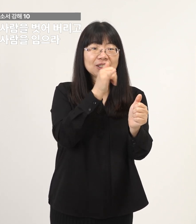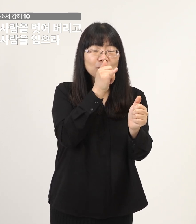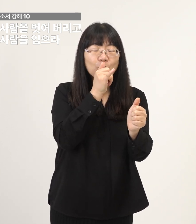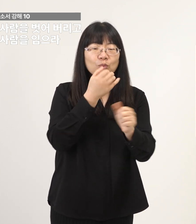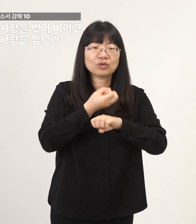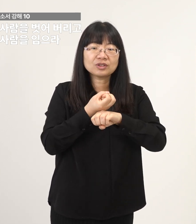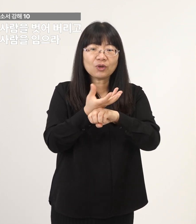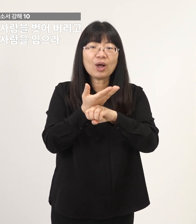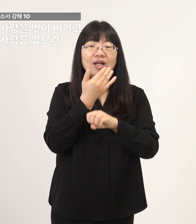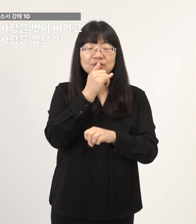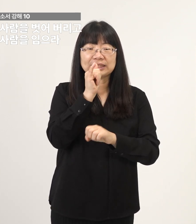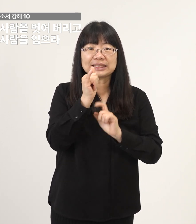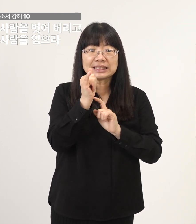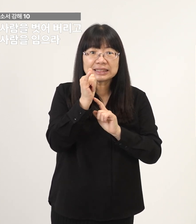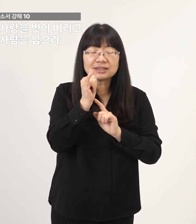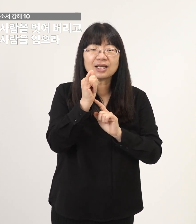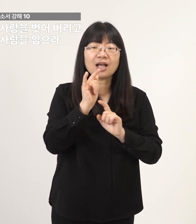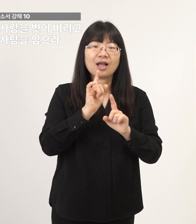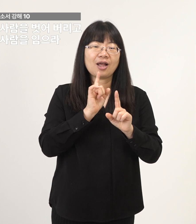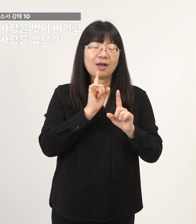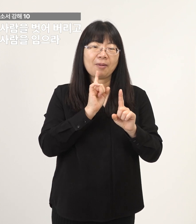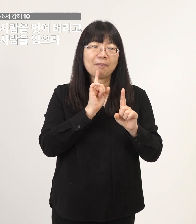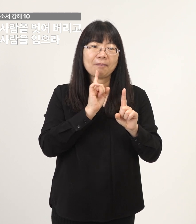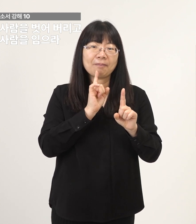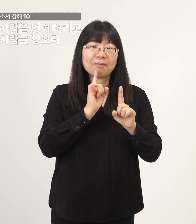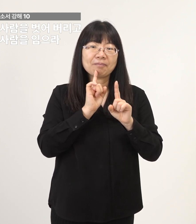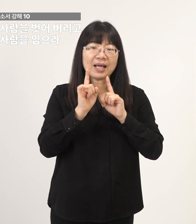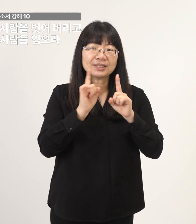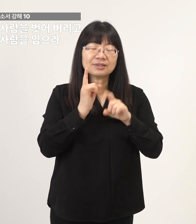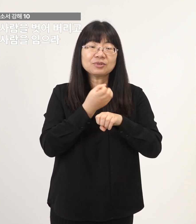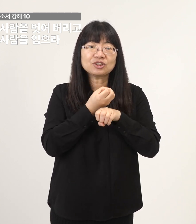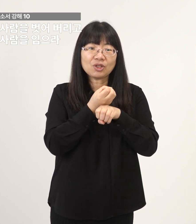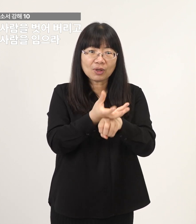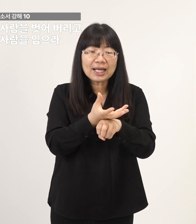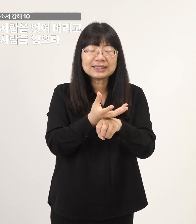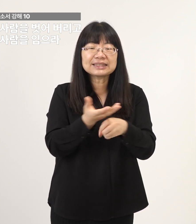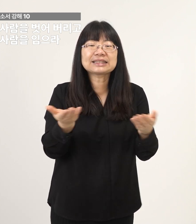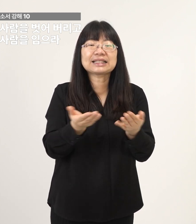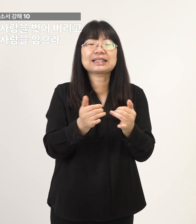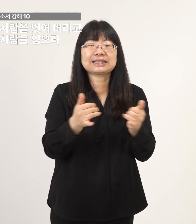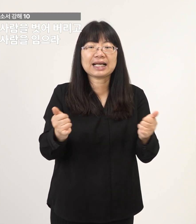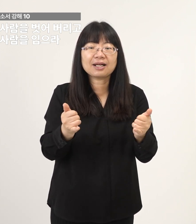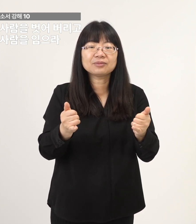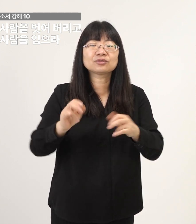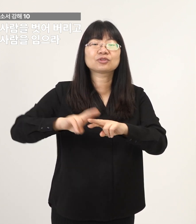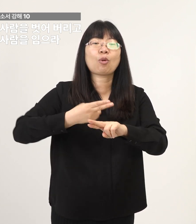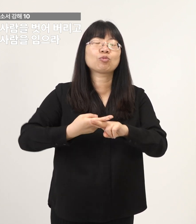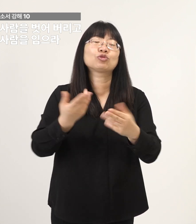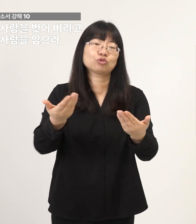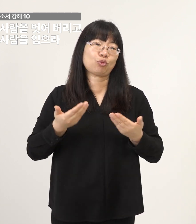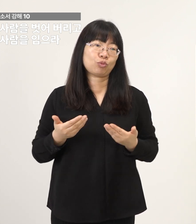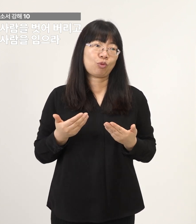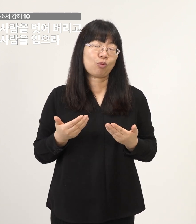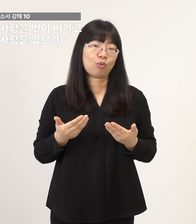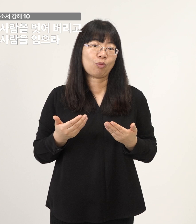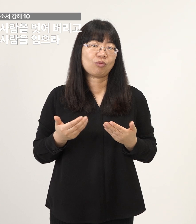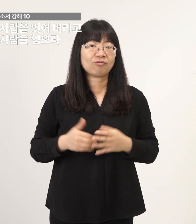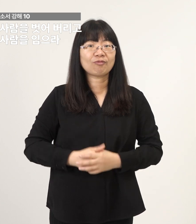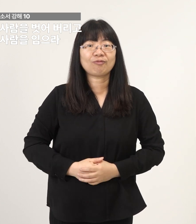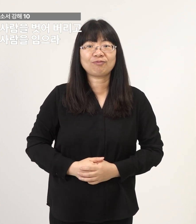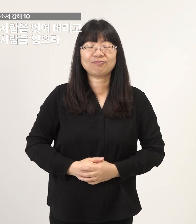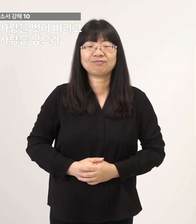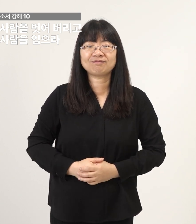있는 말씀의 사역자들을 선물로 주셨습니다. 기억나십니까? 예, 그래서